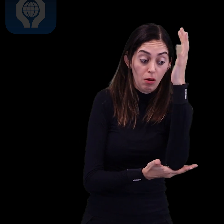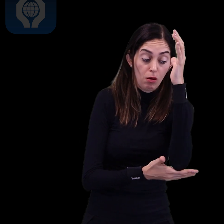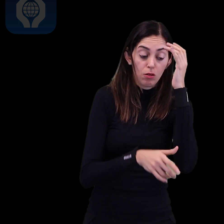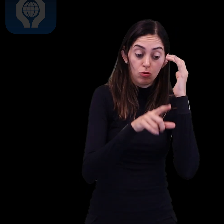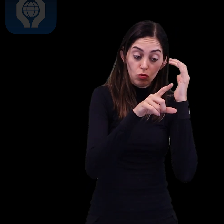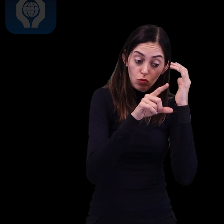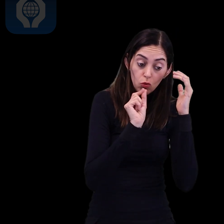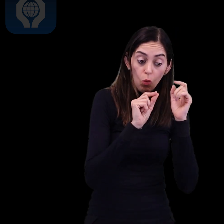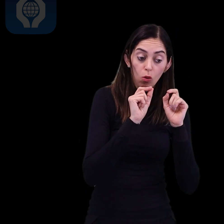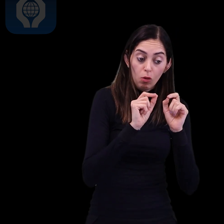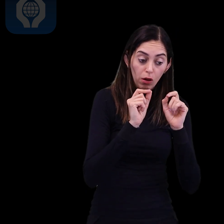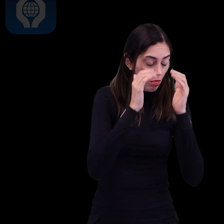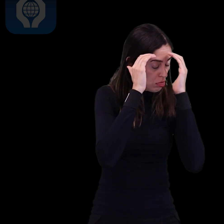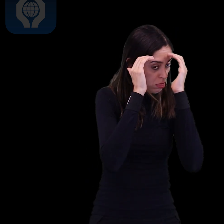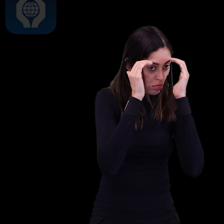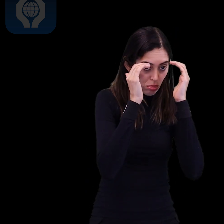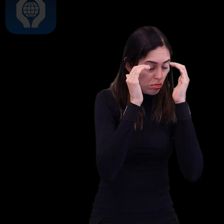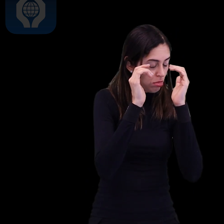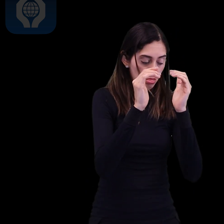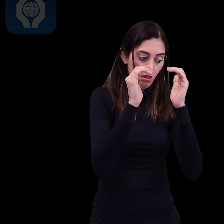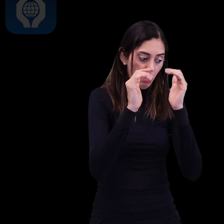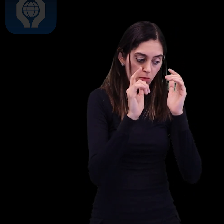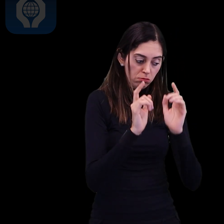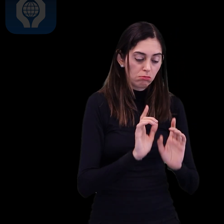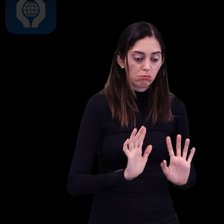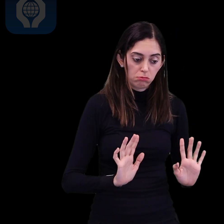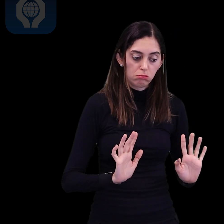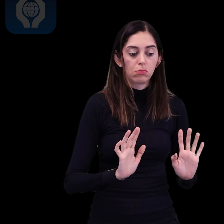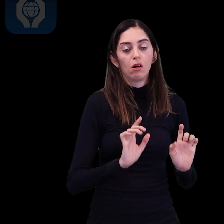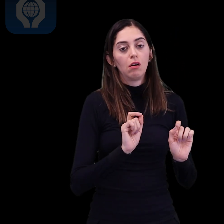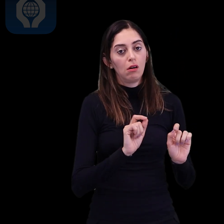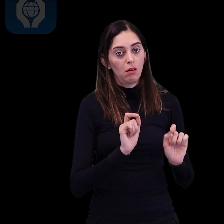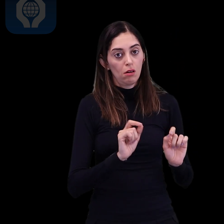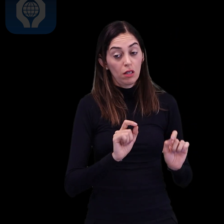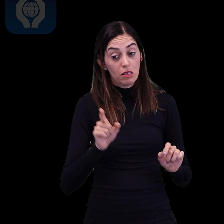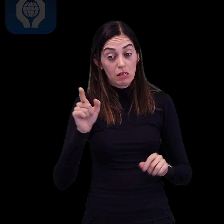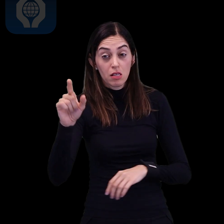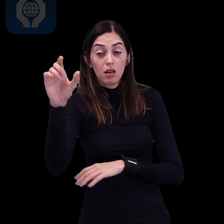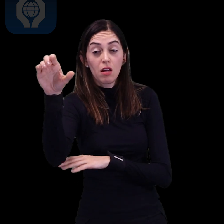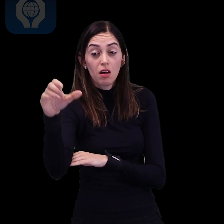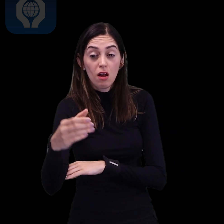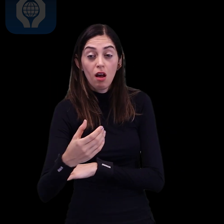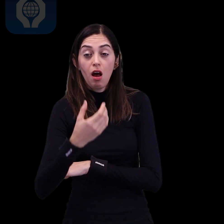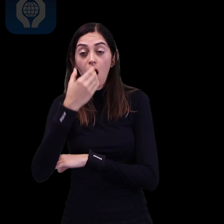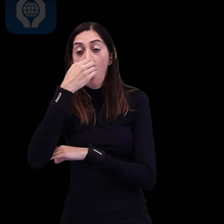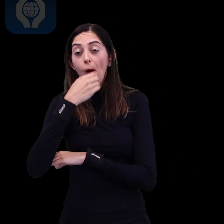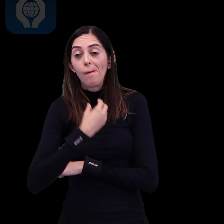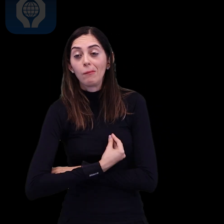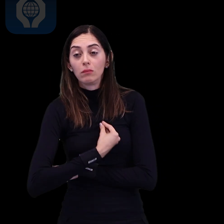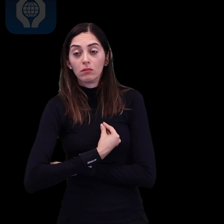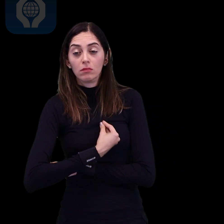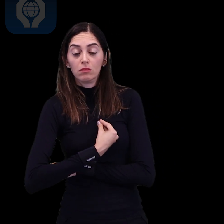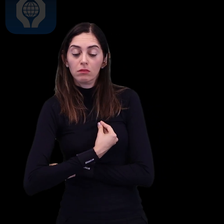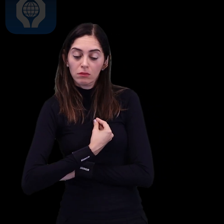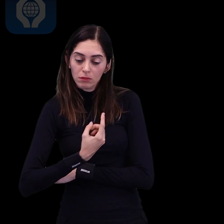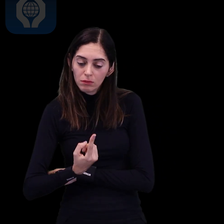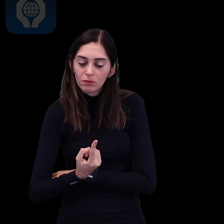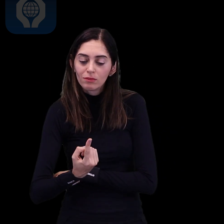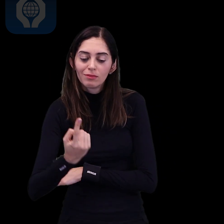bom. Ele podia comer da árvore da vida e viver para sempre. Mas se Adão desobedecesse a Deus e comesse do